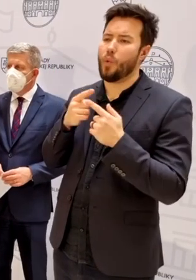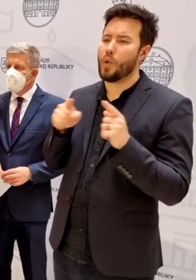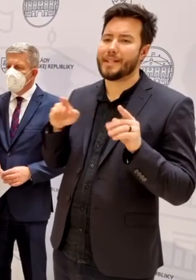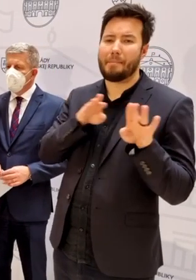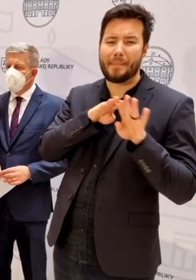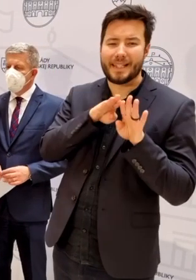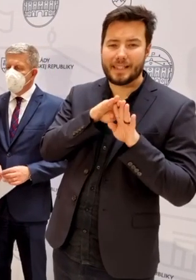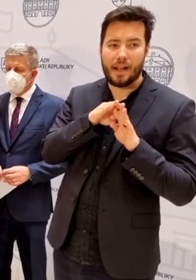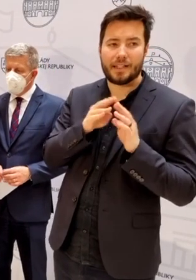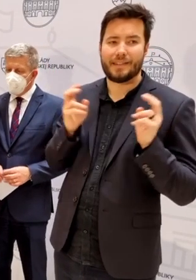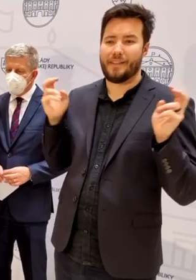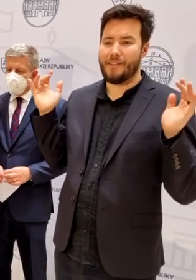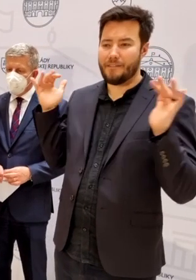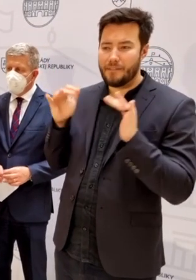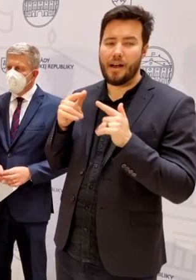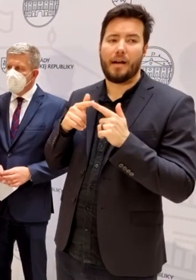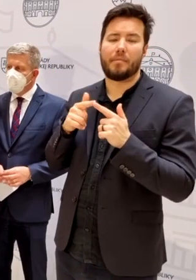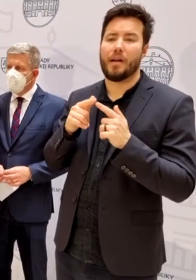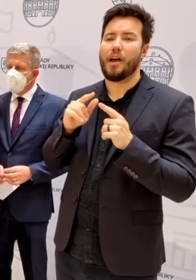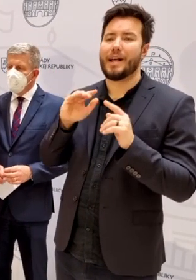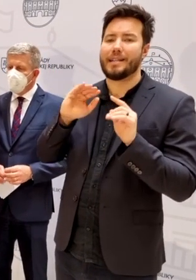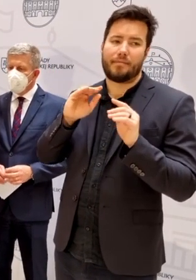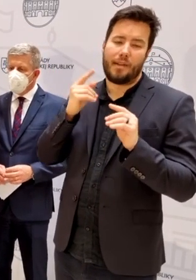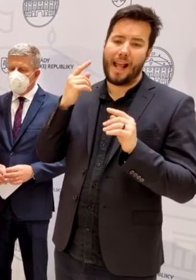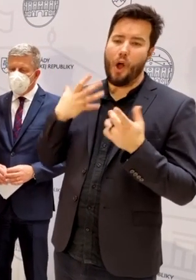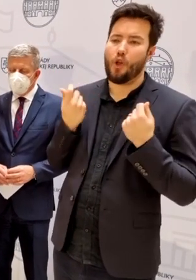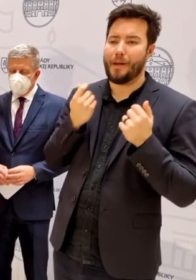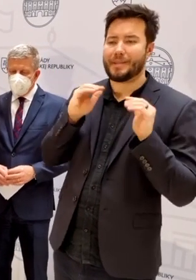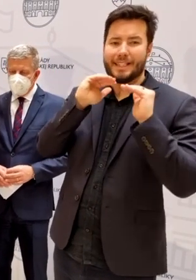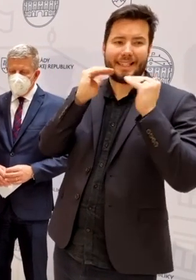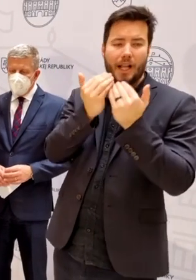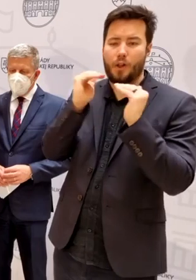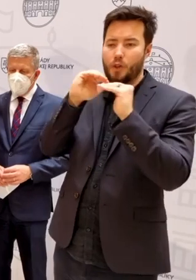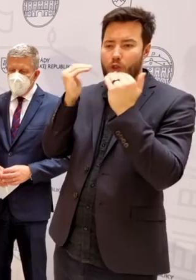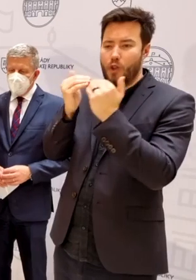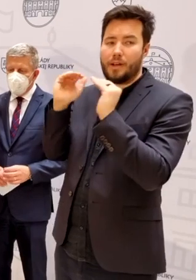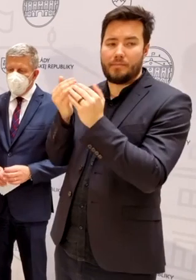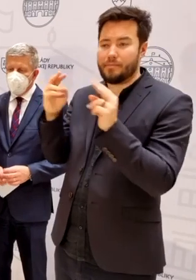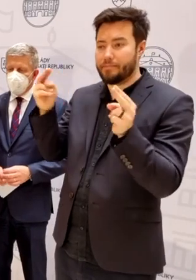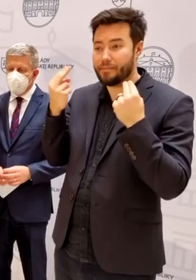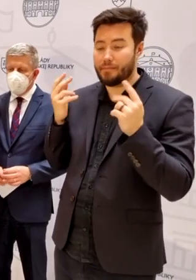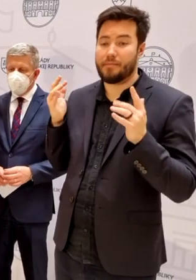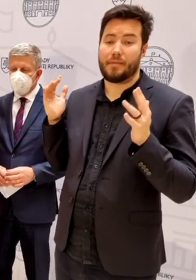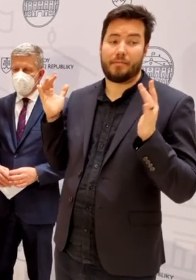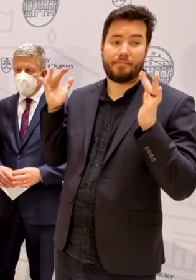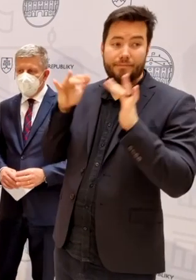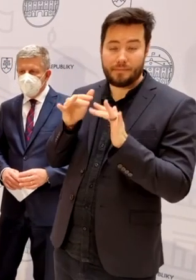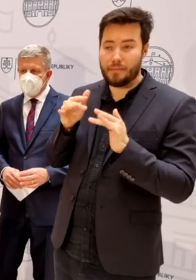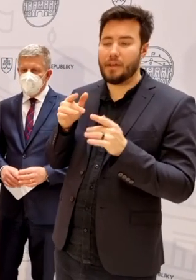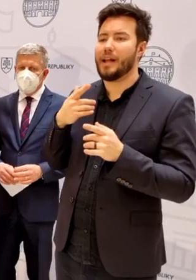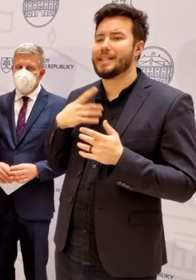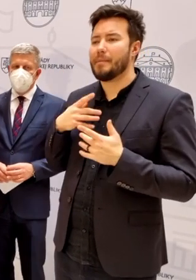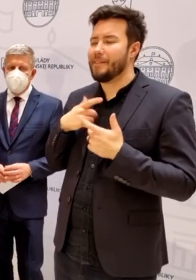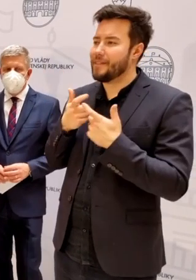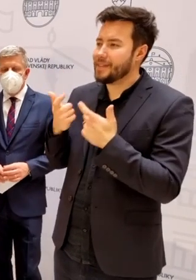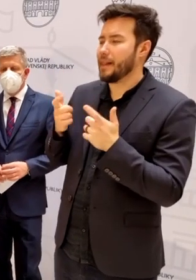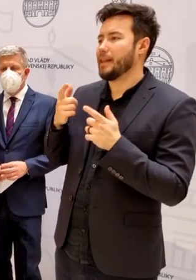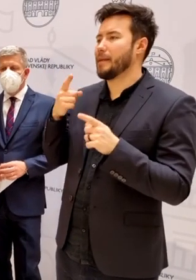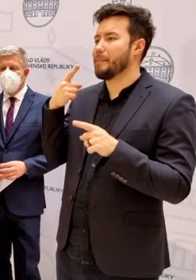rezortami a s rôznymi sektormi, s ktorými sme aj v minulosti komunikovali, aby sme podrobne vysvetlili to zmýšľanie vlastne za